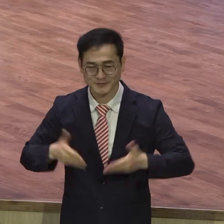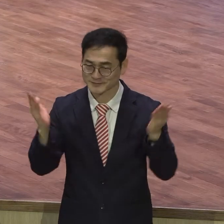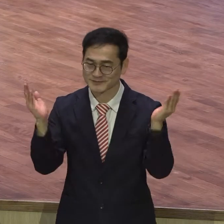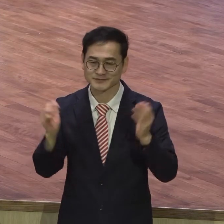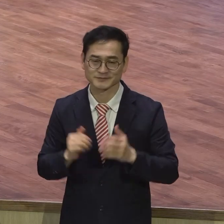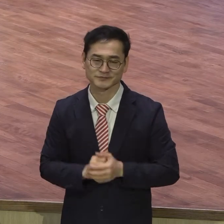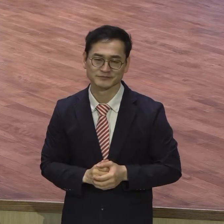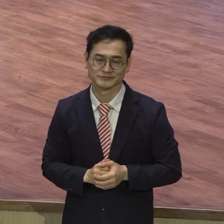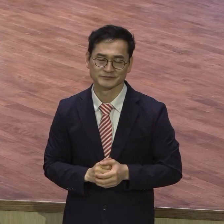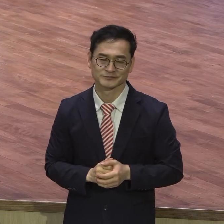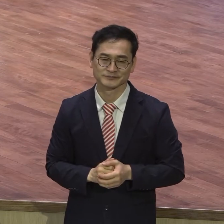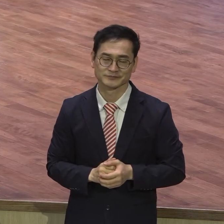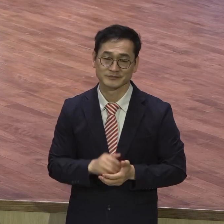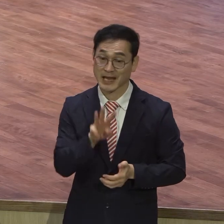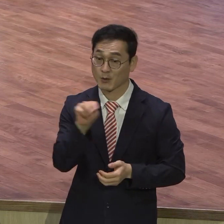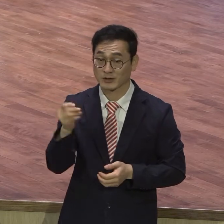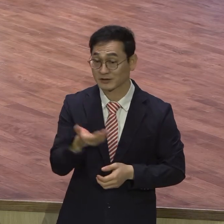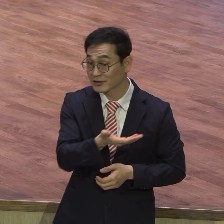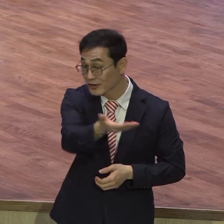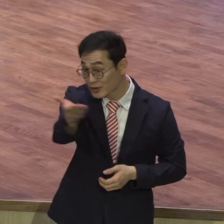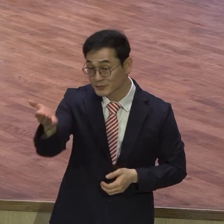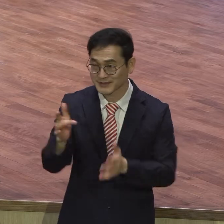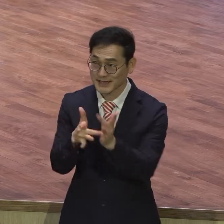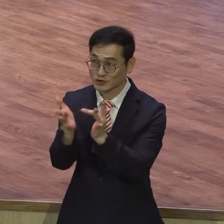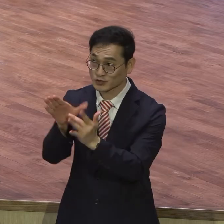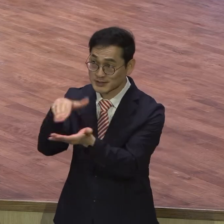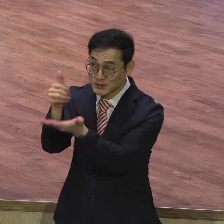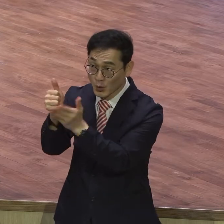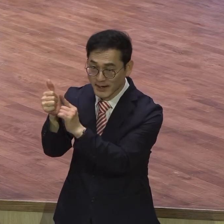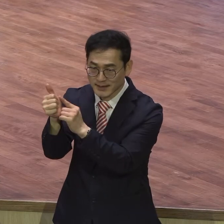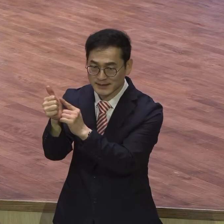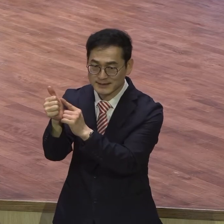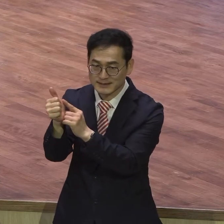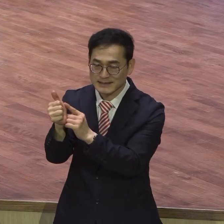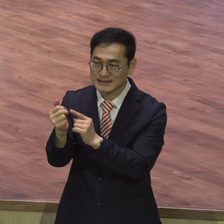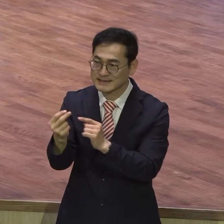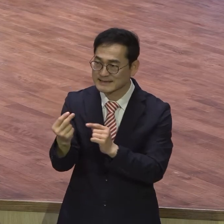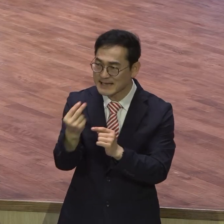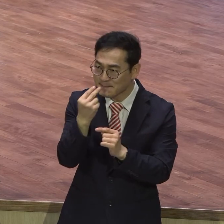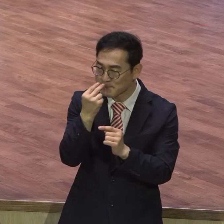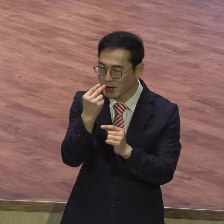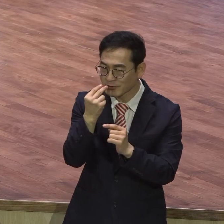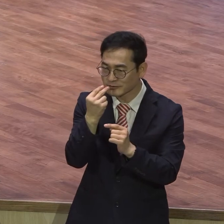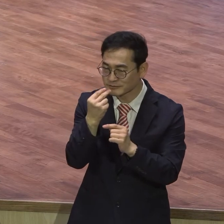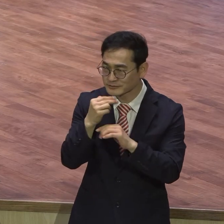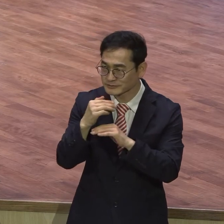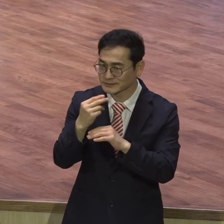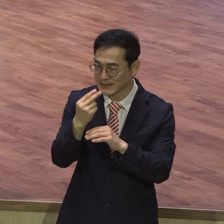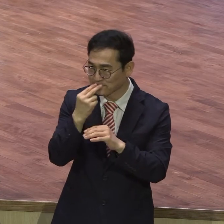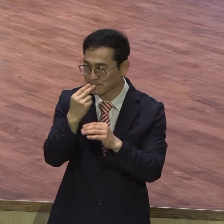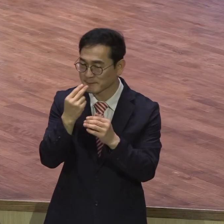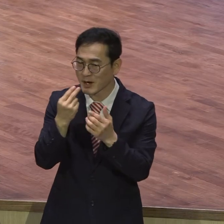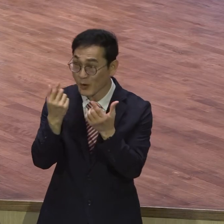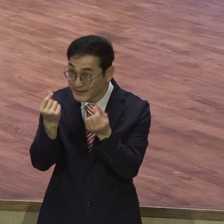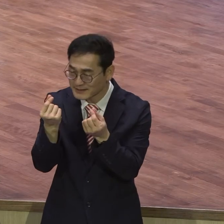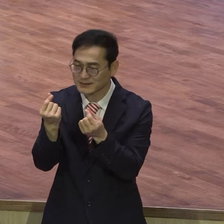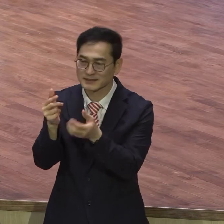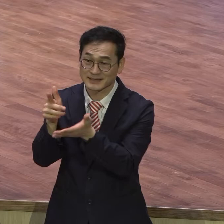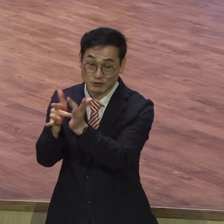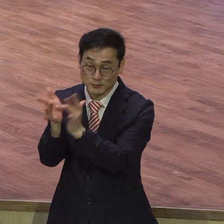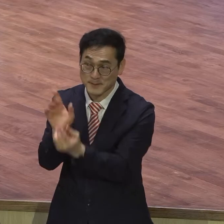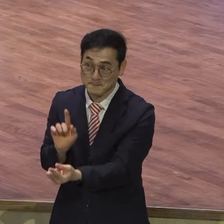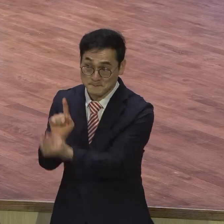우리 영계 모든 성도는 이런 예수 그리스도와의 생명적 만남의 축복을 누리시길 바랍니다